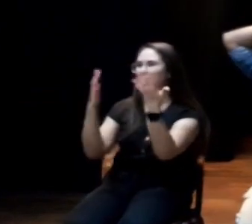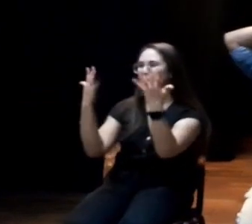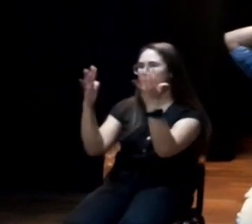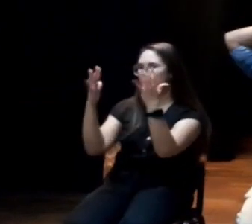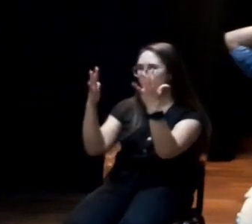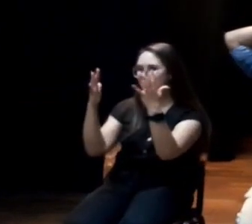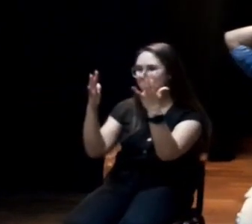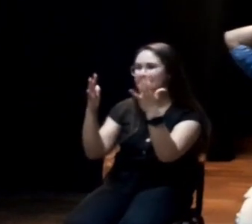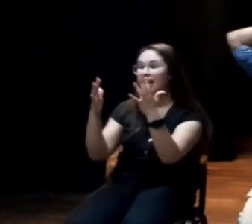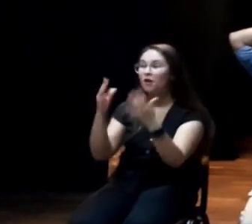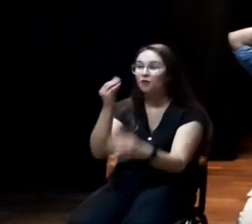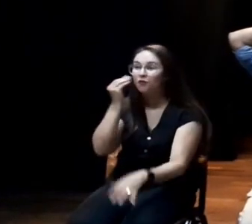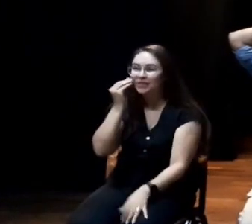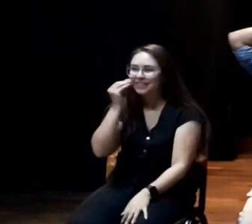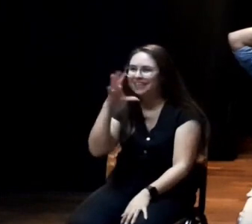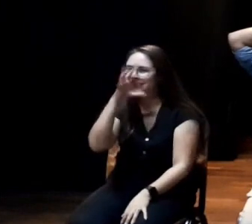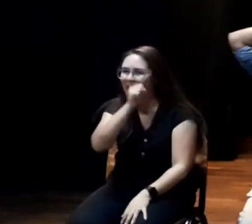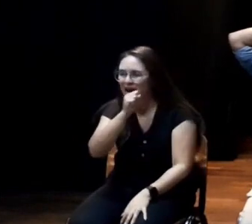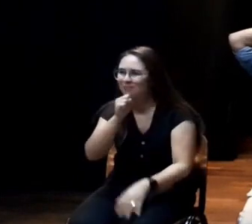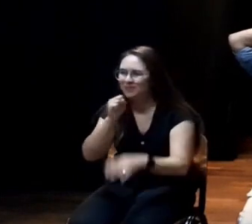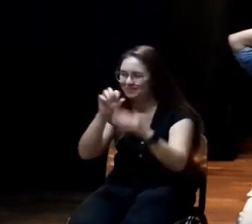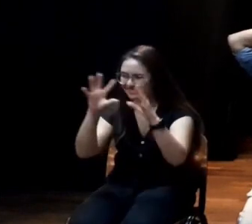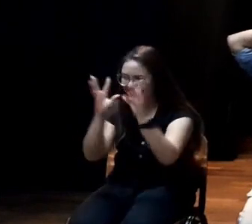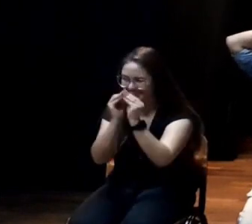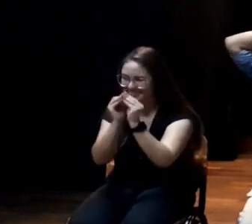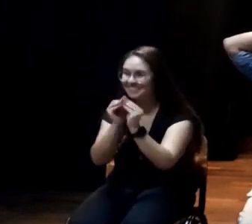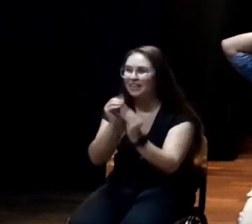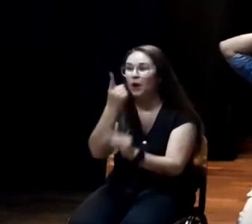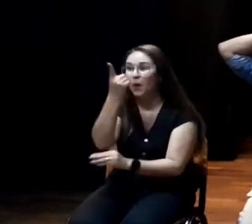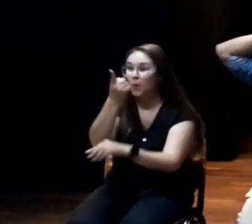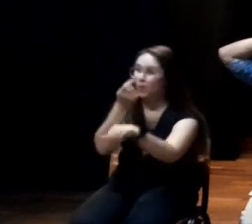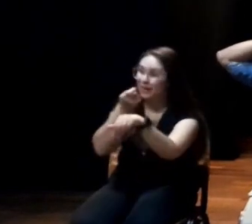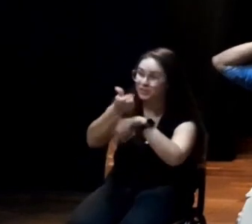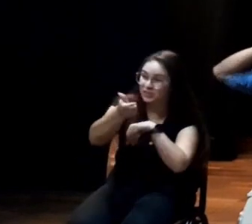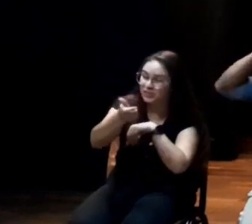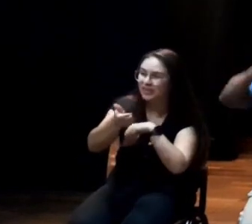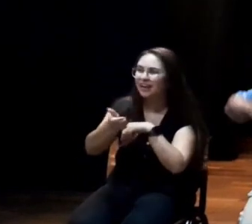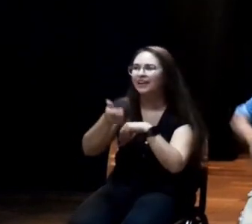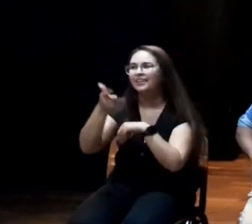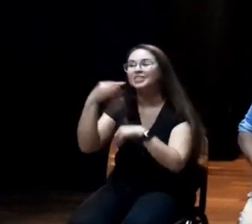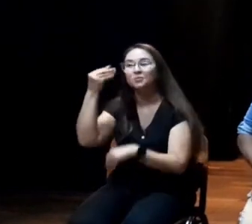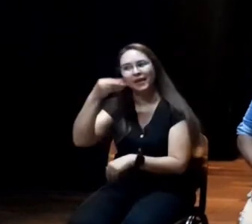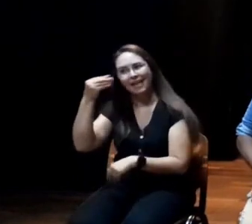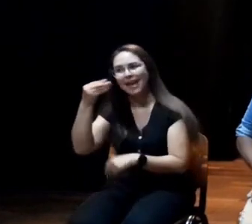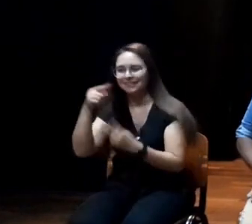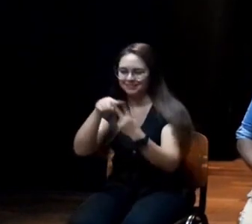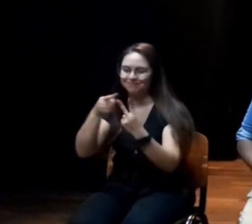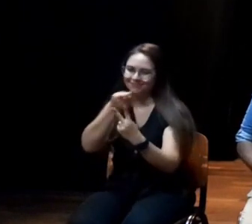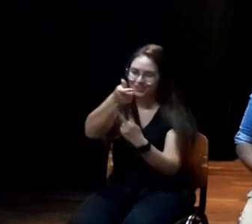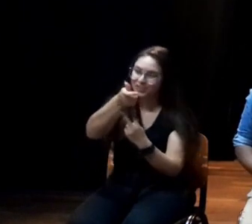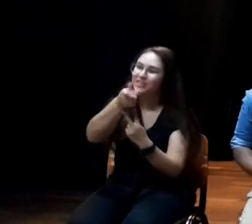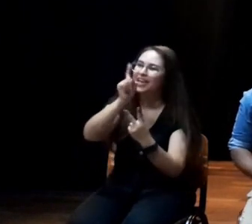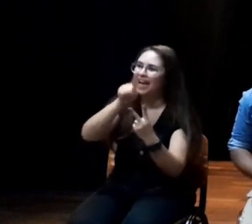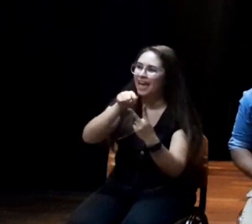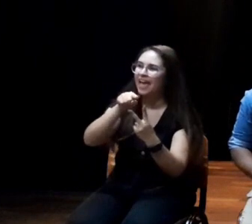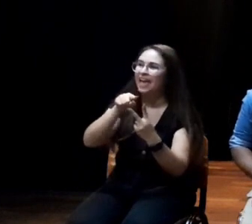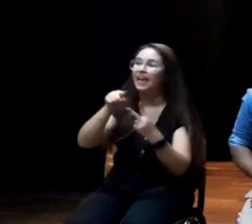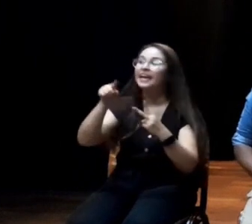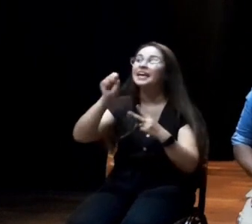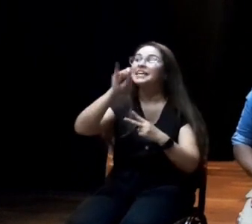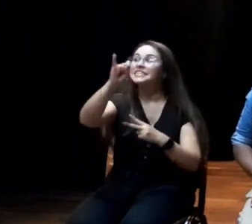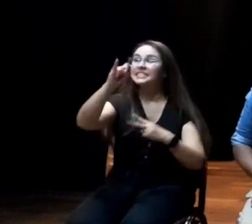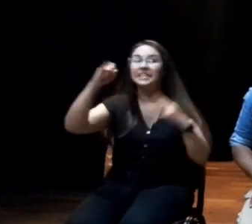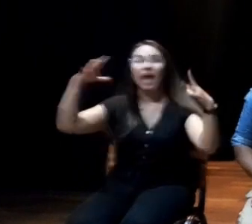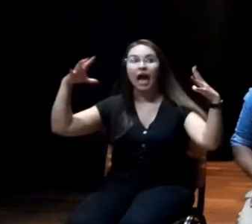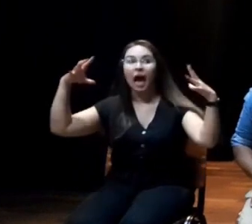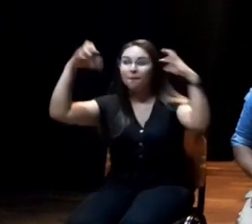iniciativa. Vou tentar ser o mais breve possível. Uma dica e uma experiência, né, que eu tive. A dica é quando apagar,